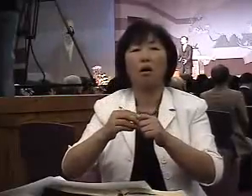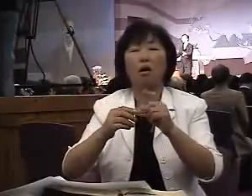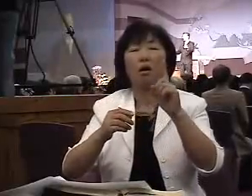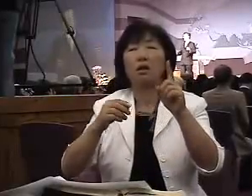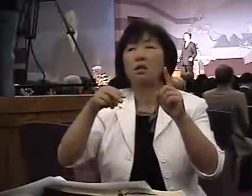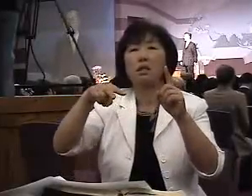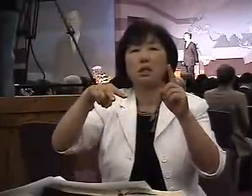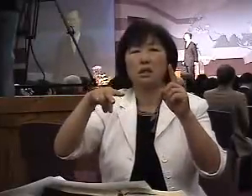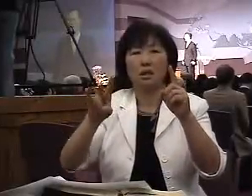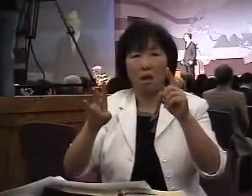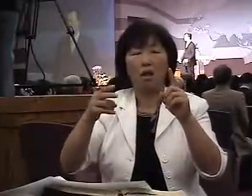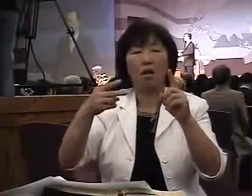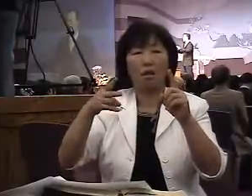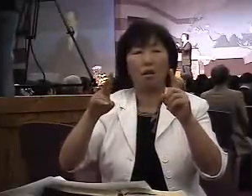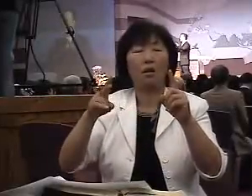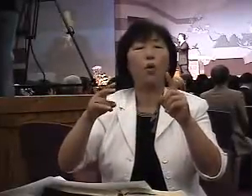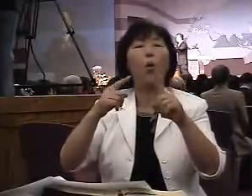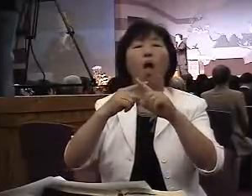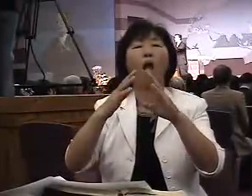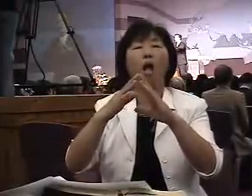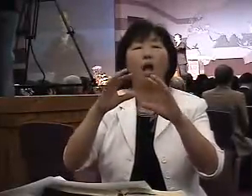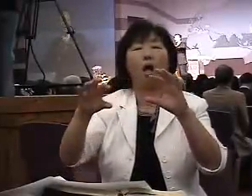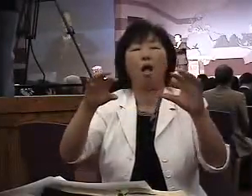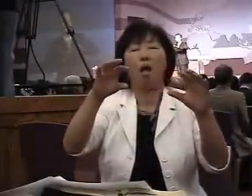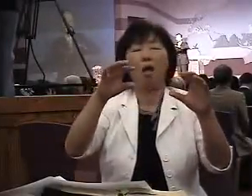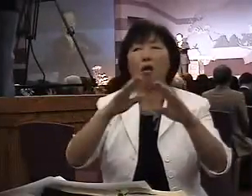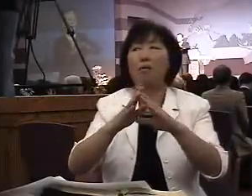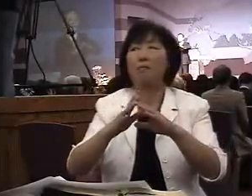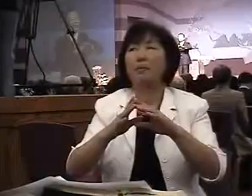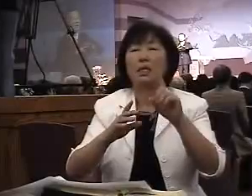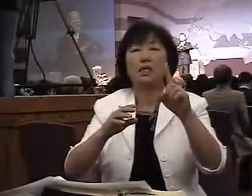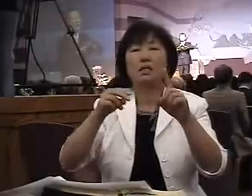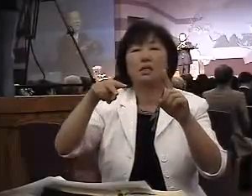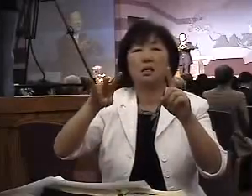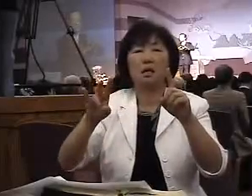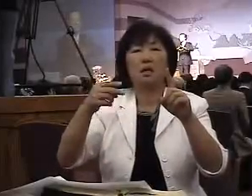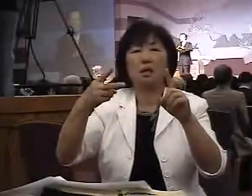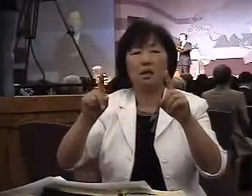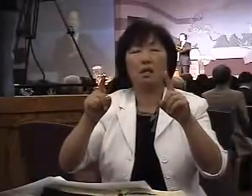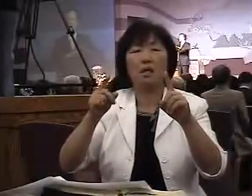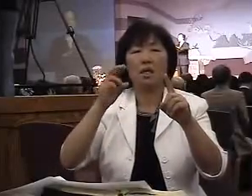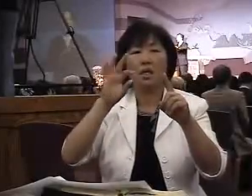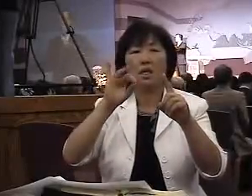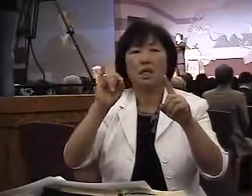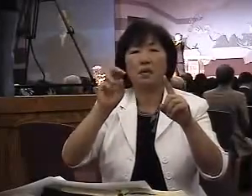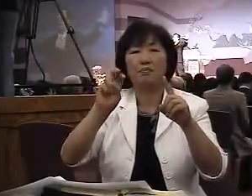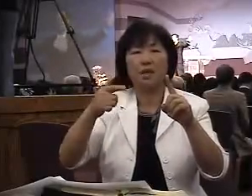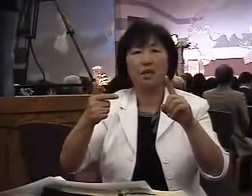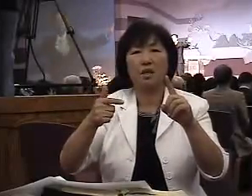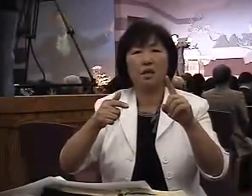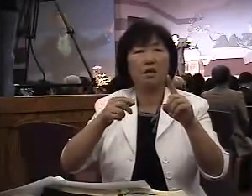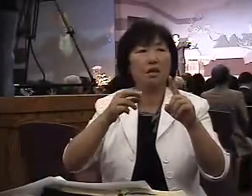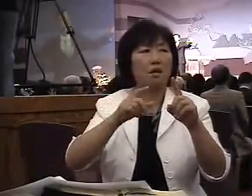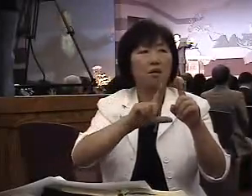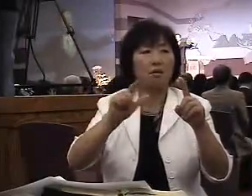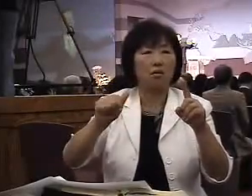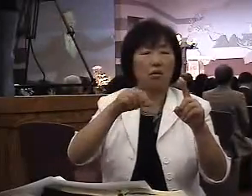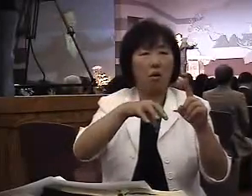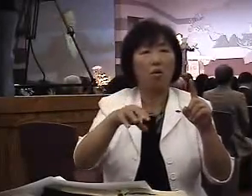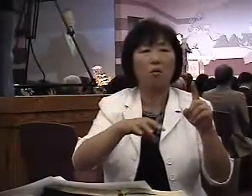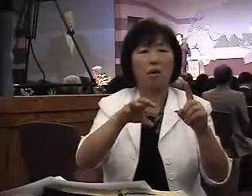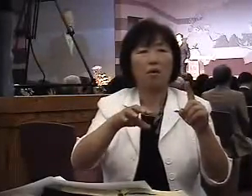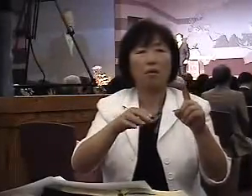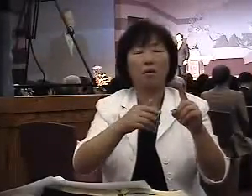땀과 눈물을 통하여서 엄청난 1세대의 이민교회를 이 북미만 하더라도 엄청나게